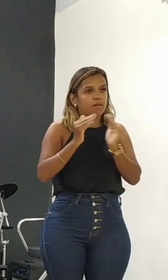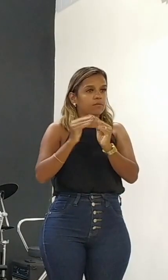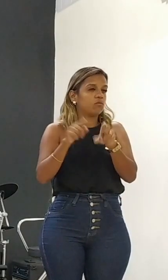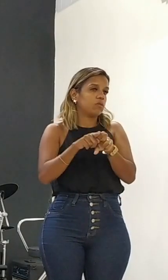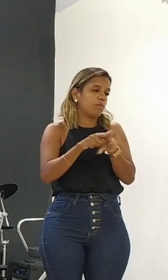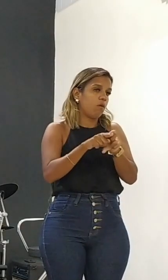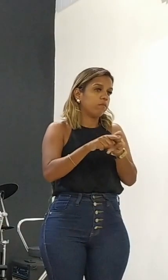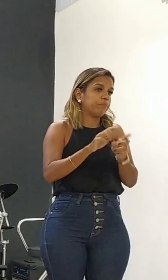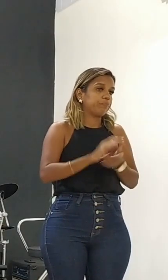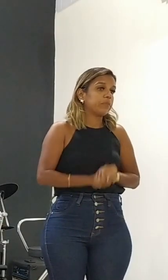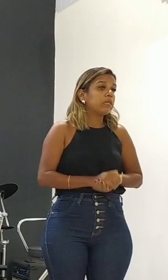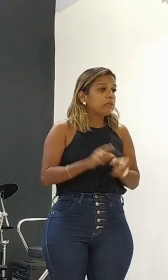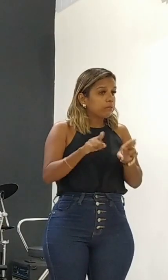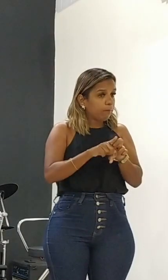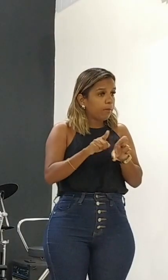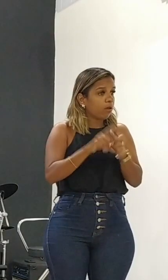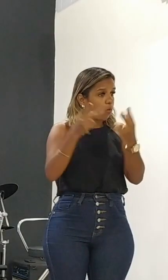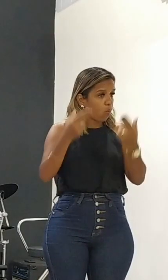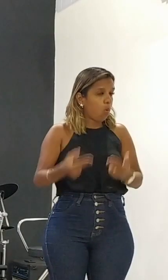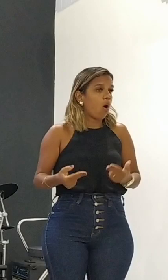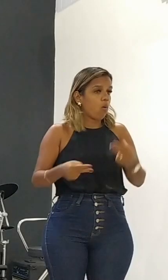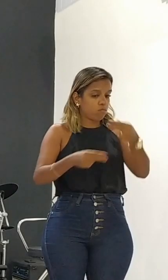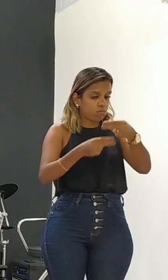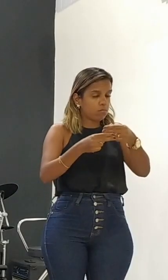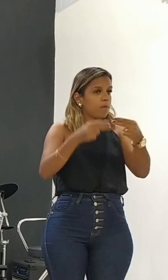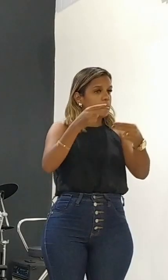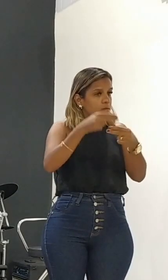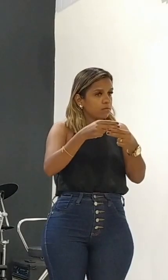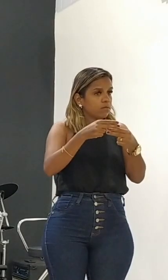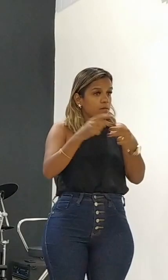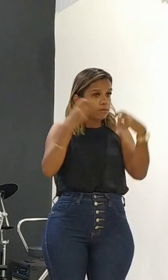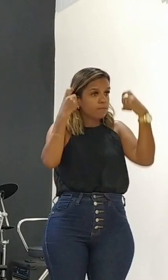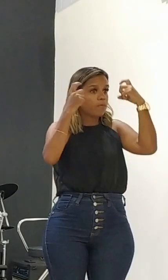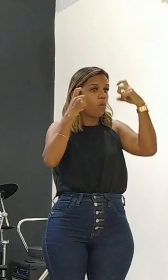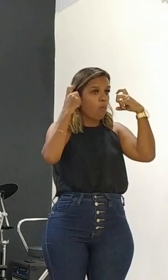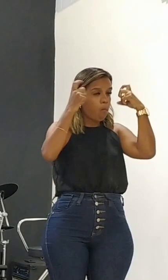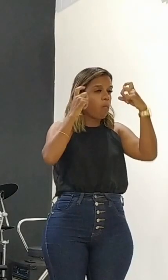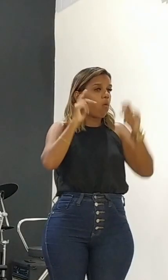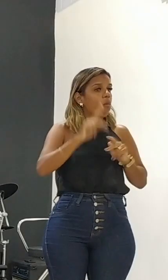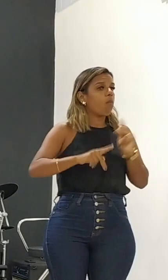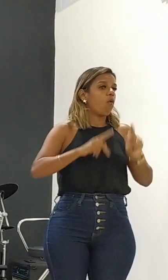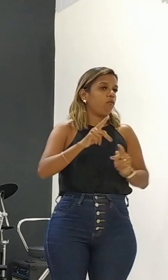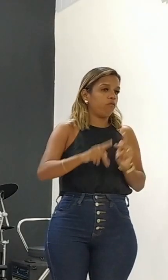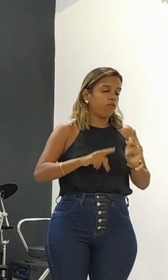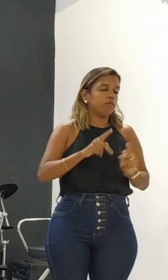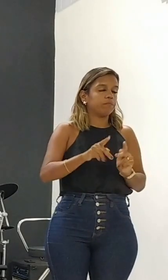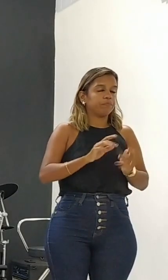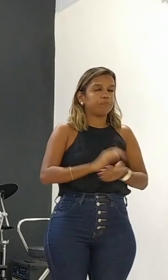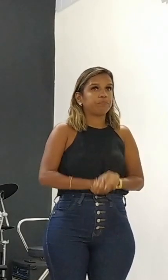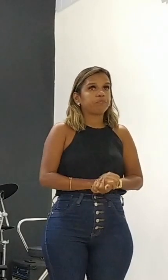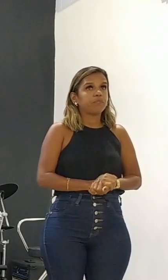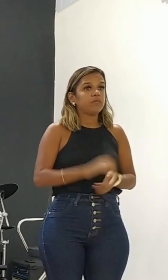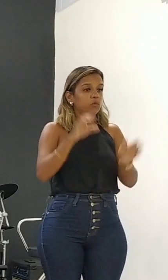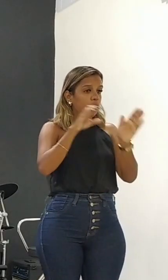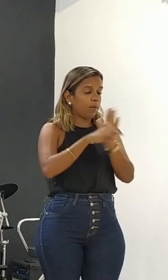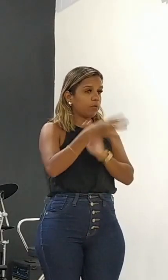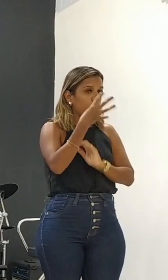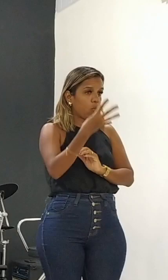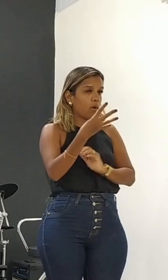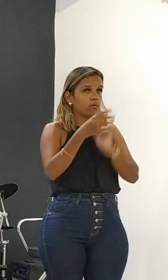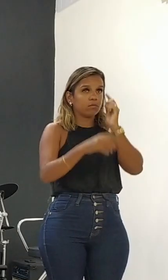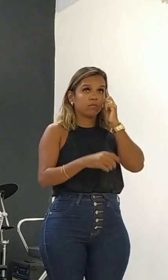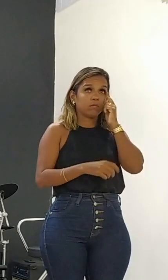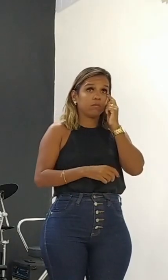terrível que estava vivendo os seus irmãos lá em Jerusalém, no capítulo 1, versículo 4, ele diz que, ouvindo